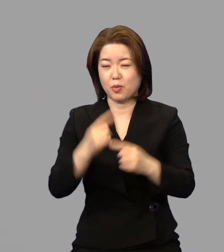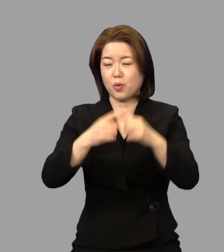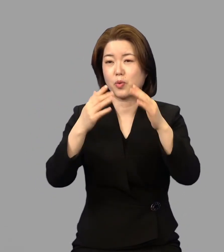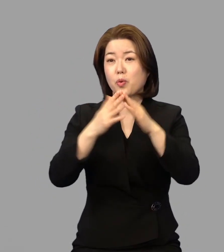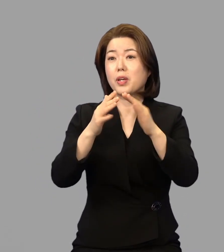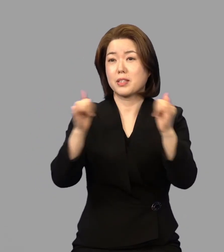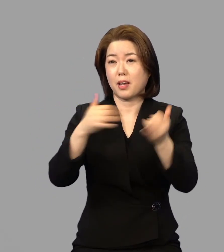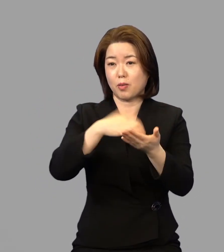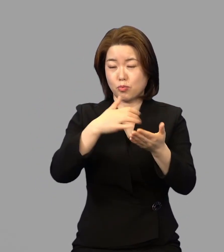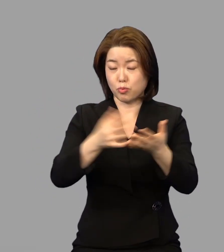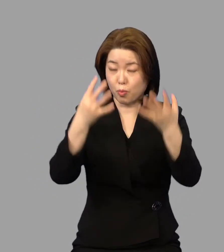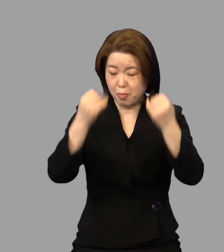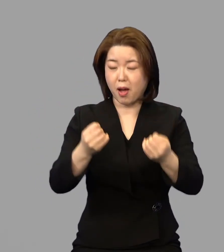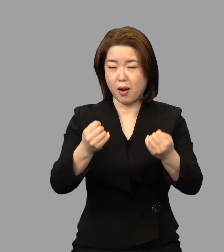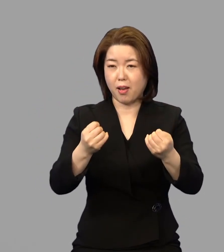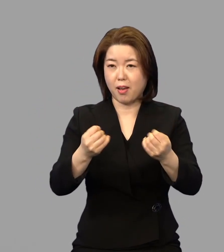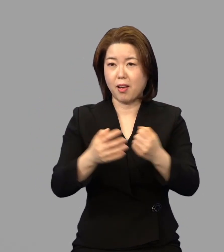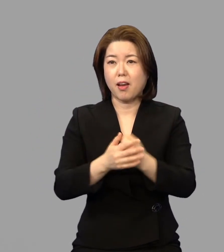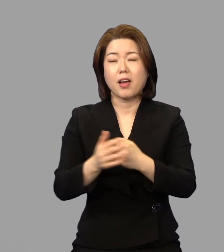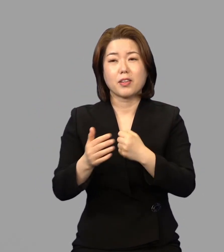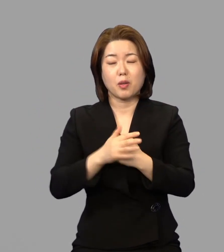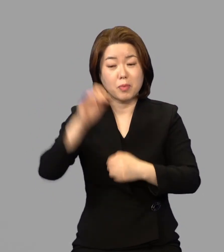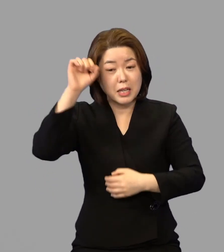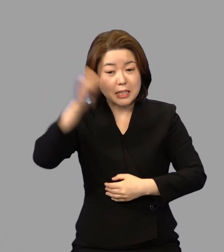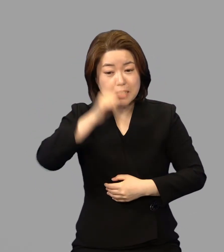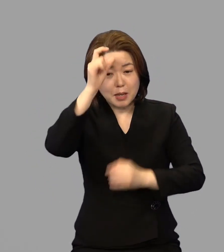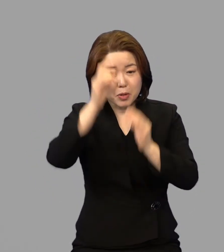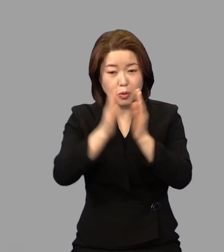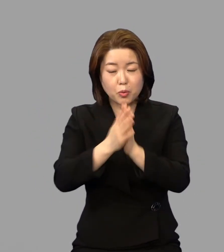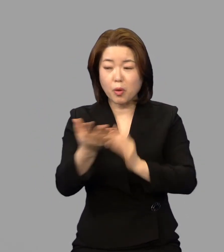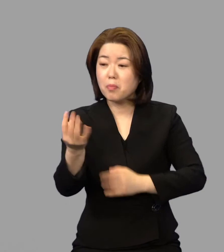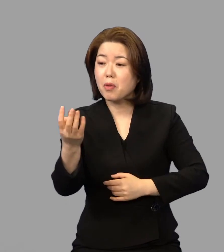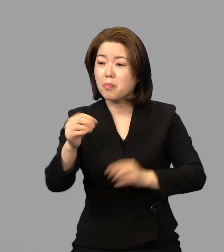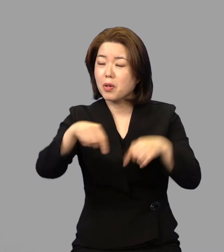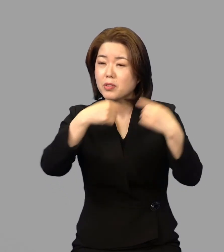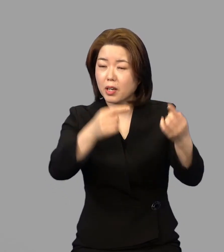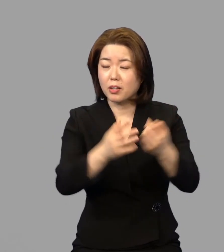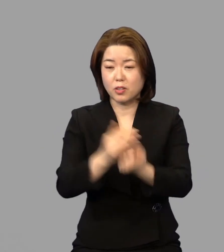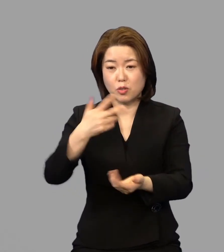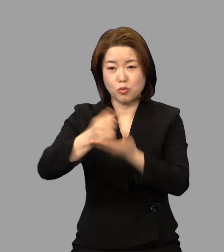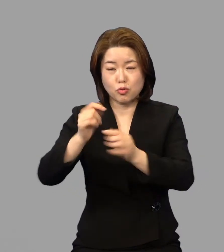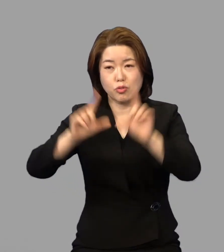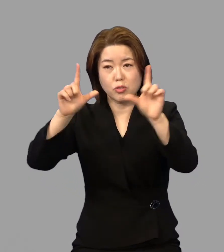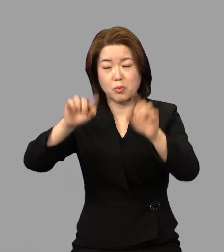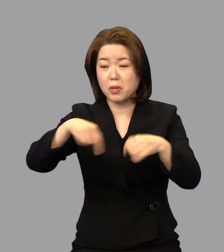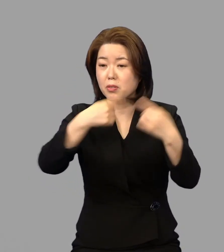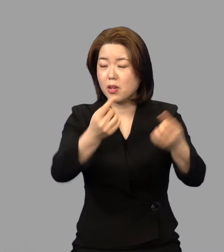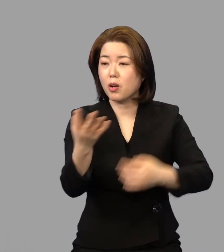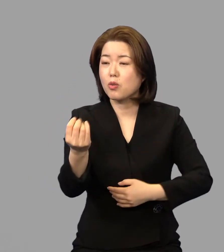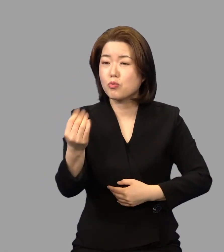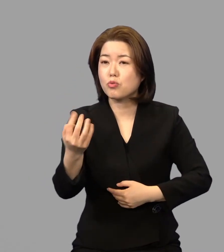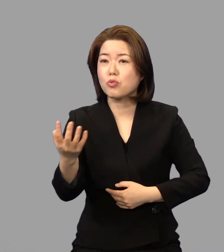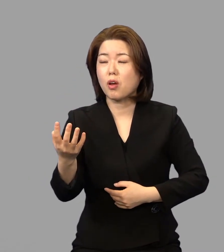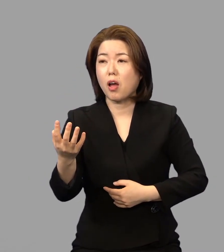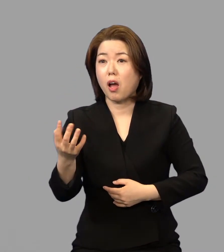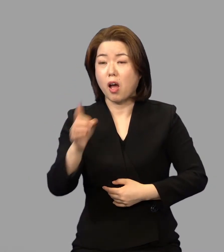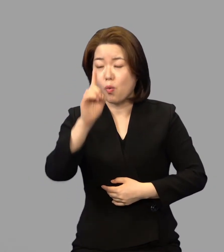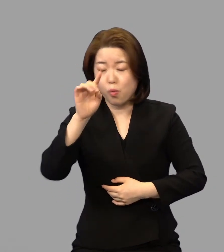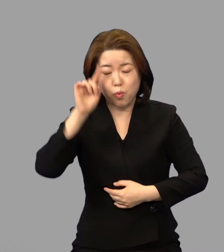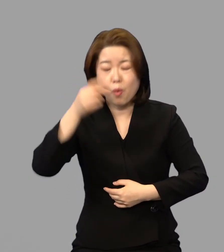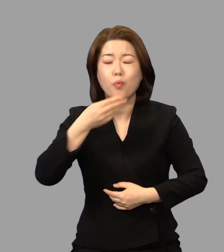많고 저는 새벽 기도에 몇 명이 나왔는지 주일 예배에 몇 명이 나왔는지 전혀 스트레스 받지